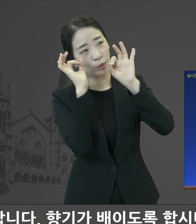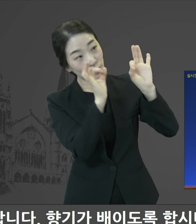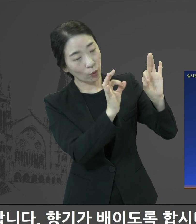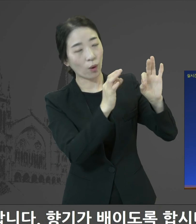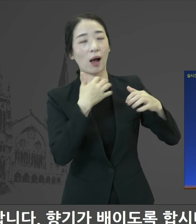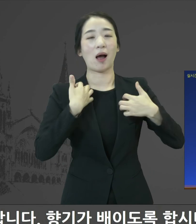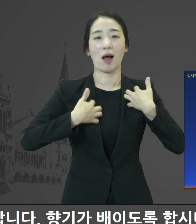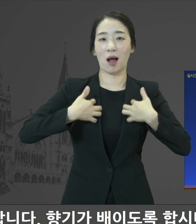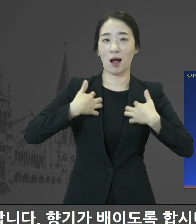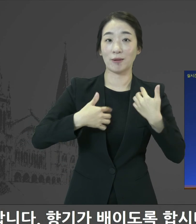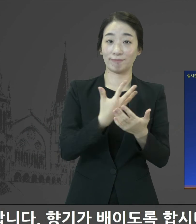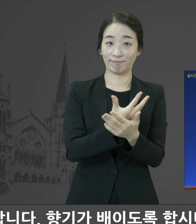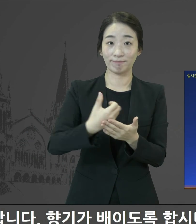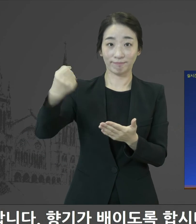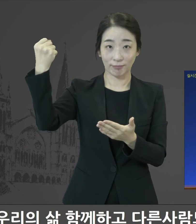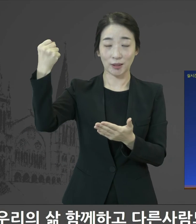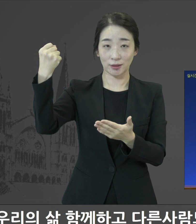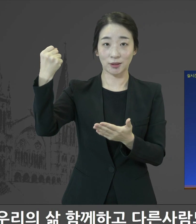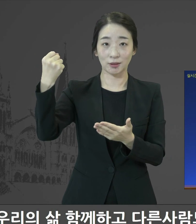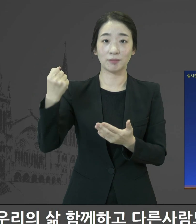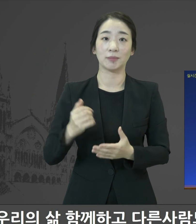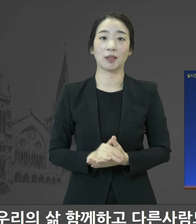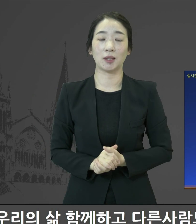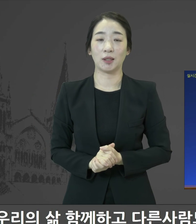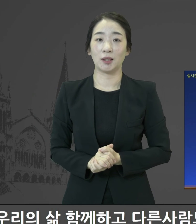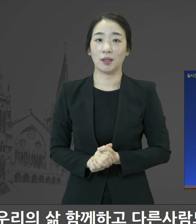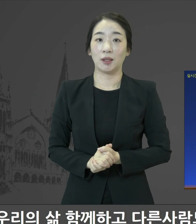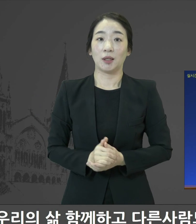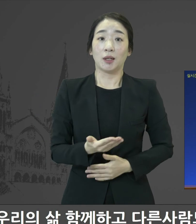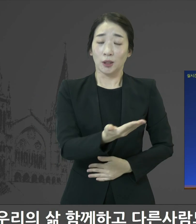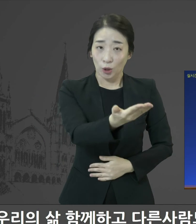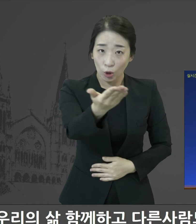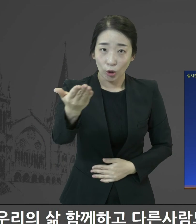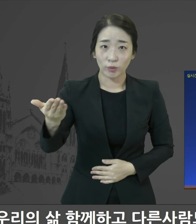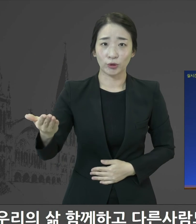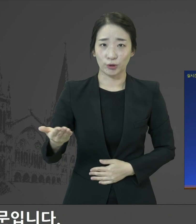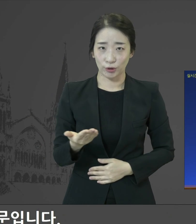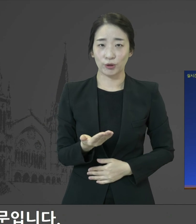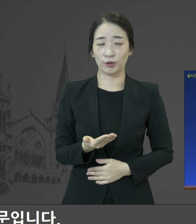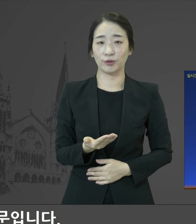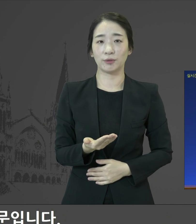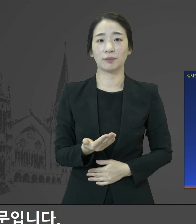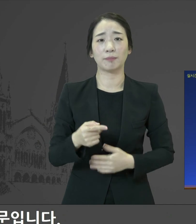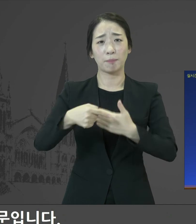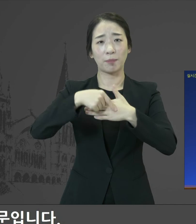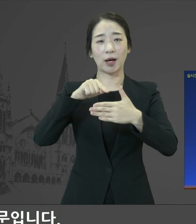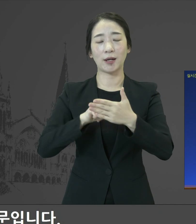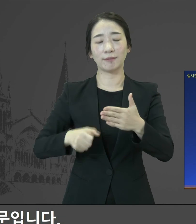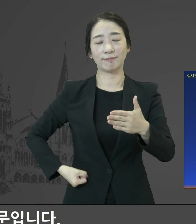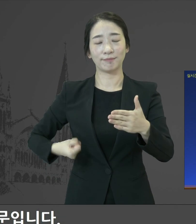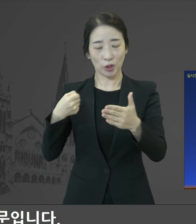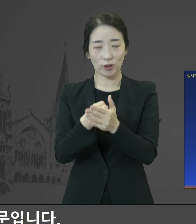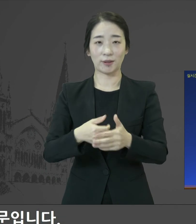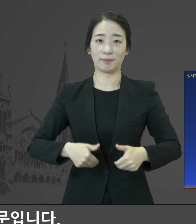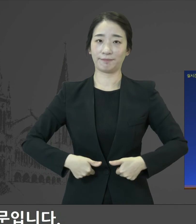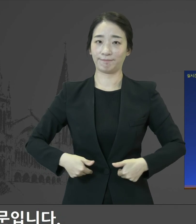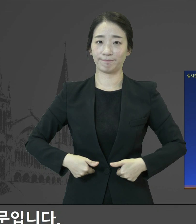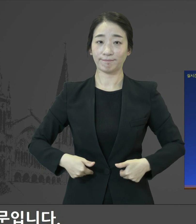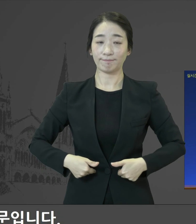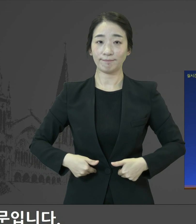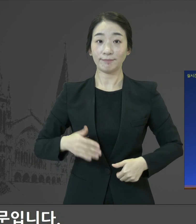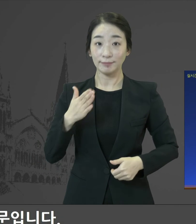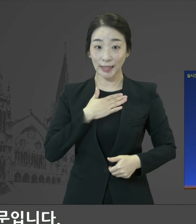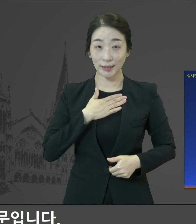수 있기 때문입니다. 사랑하는 여러분, 마음에 다시 한번 결단이 있으십시다. 저와 여러분은 새